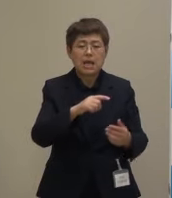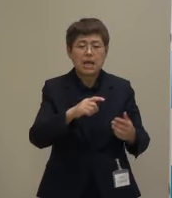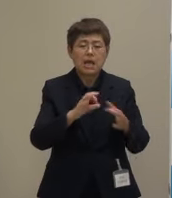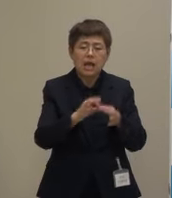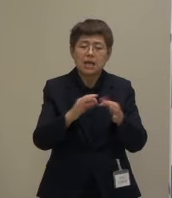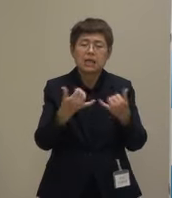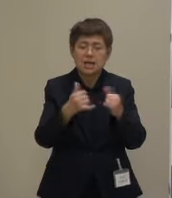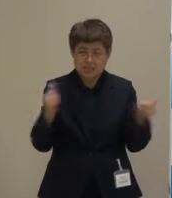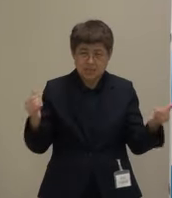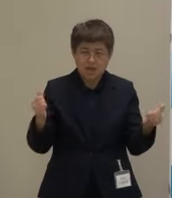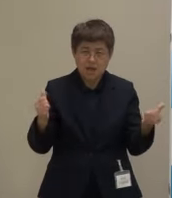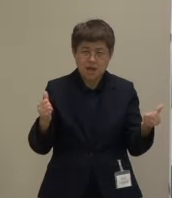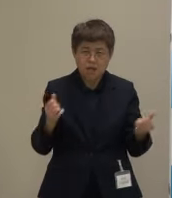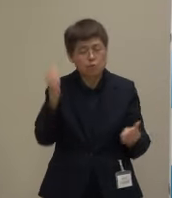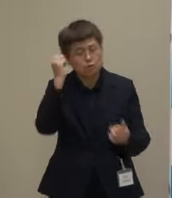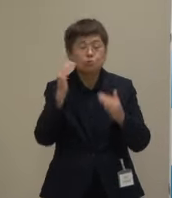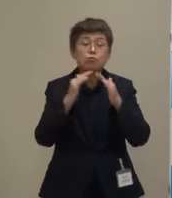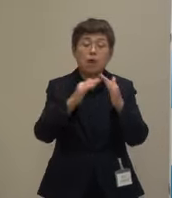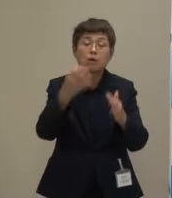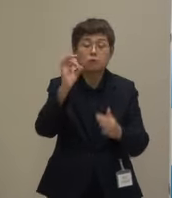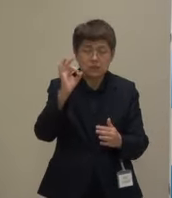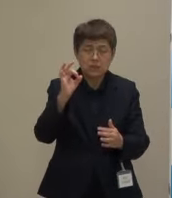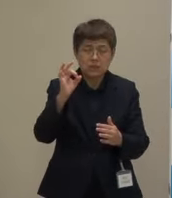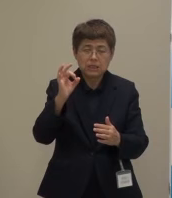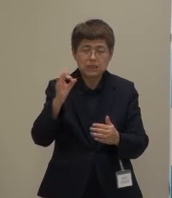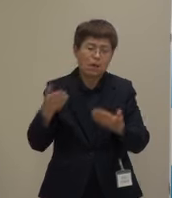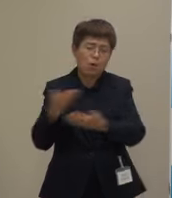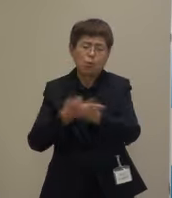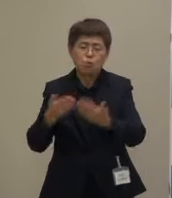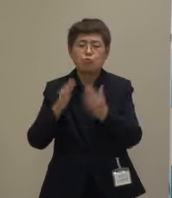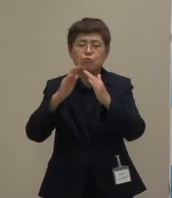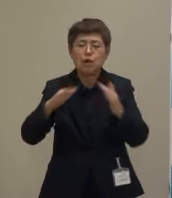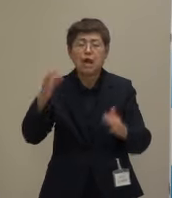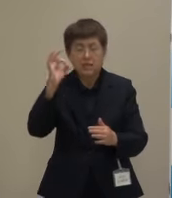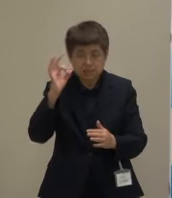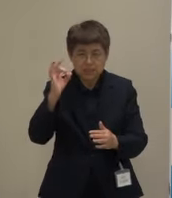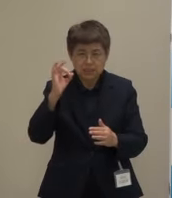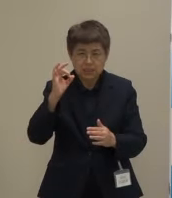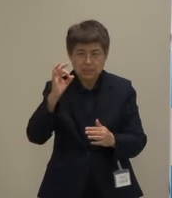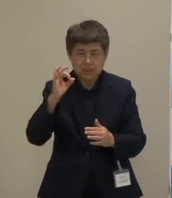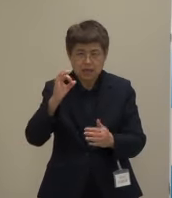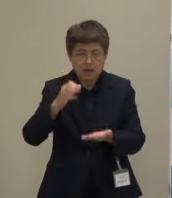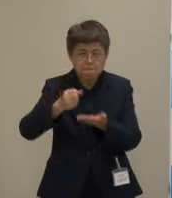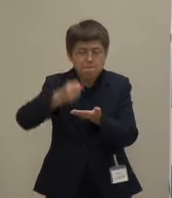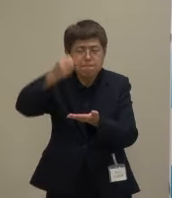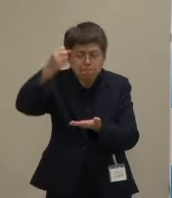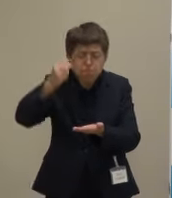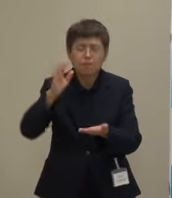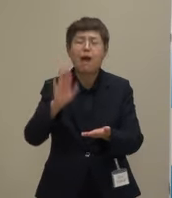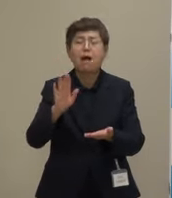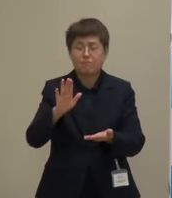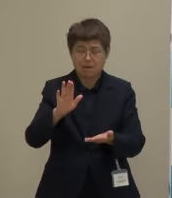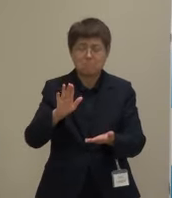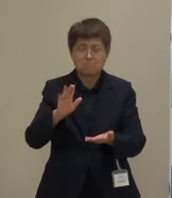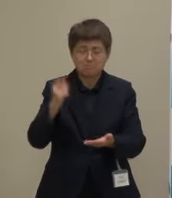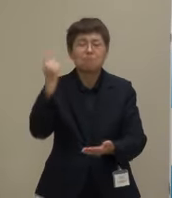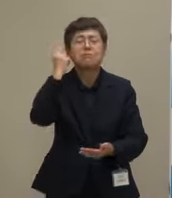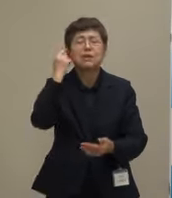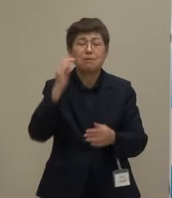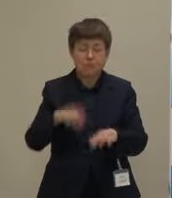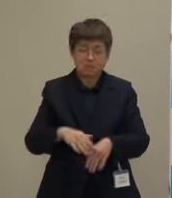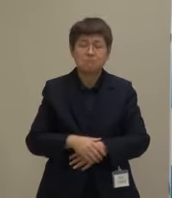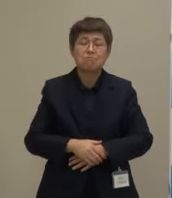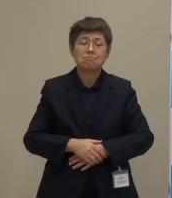係者による宿泊費やバンケット利用料など売上が増加したとの声があったと聞いています